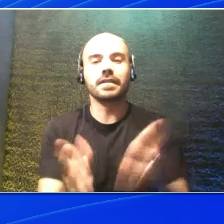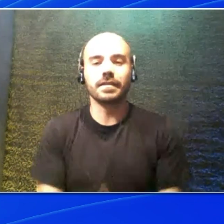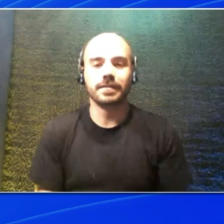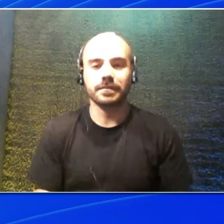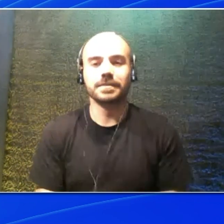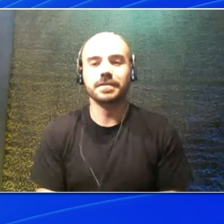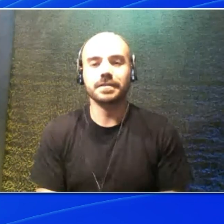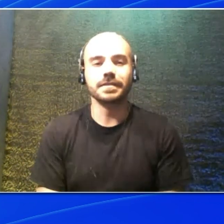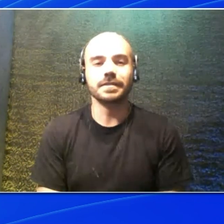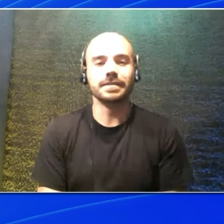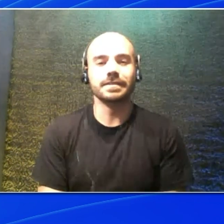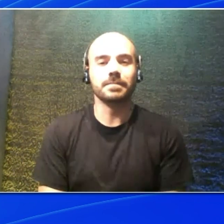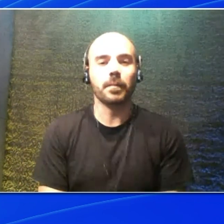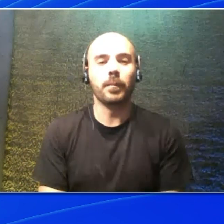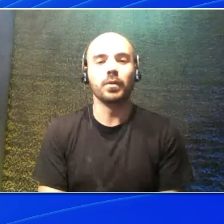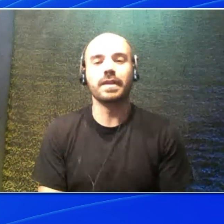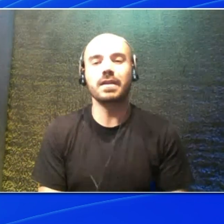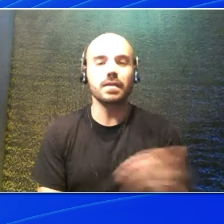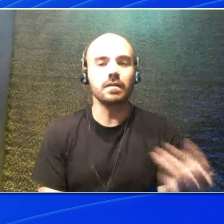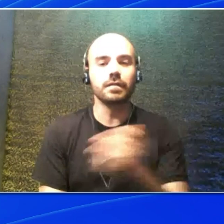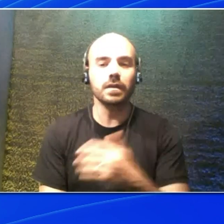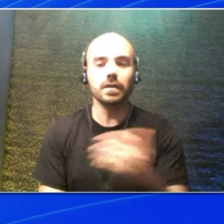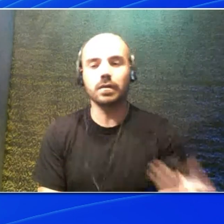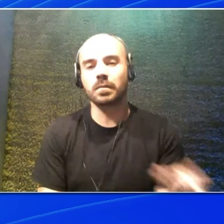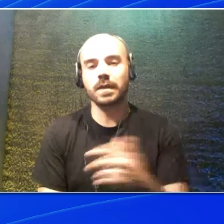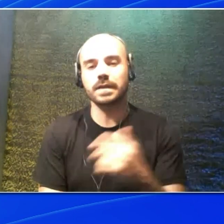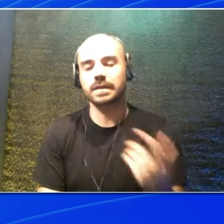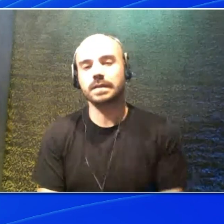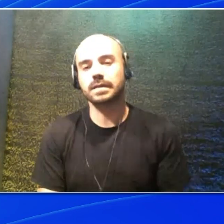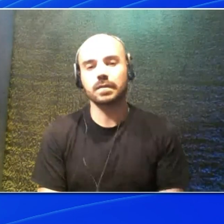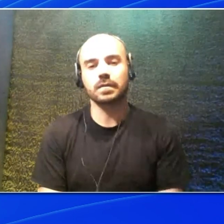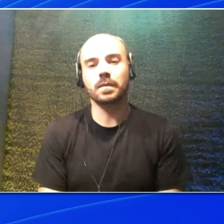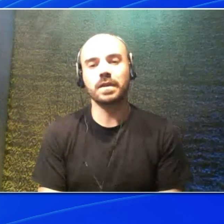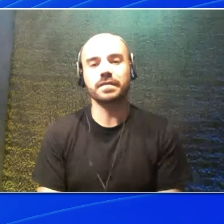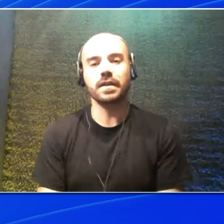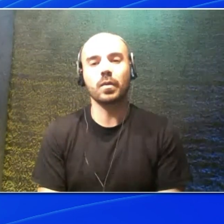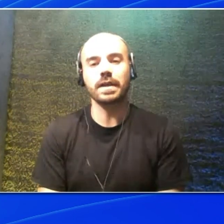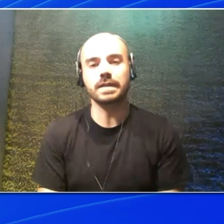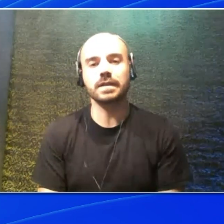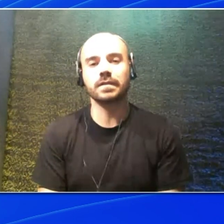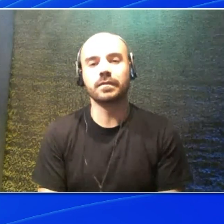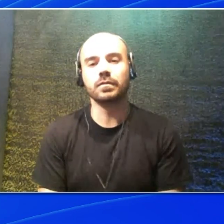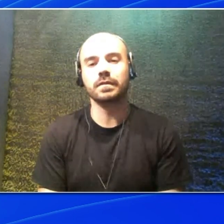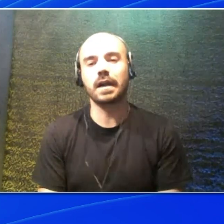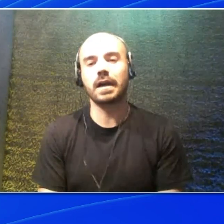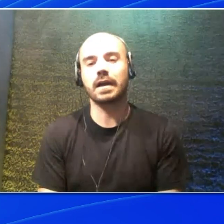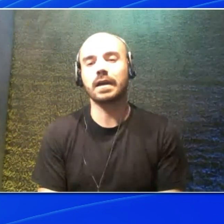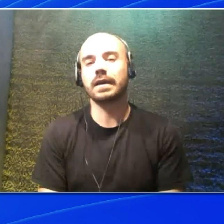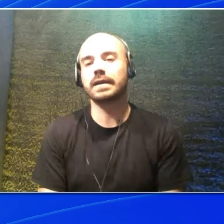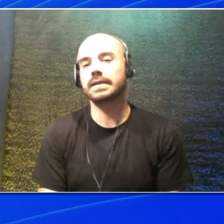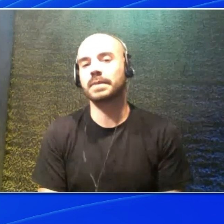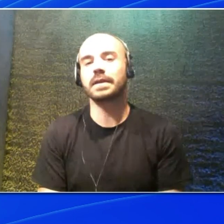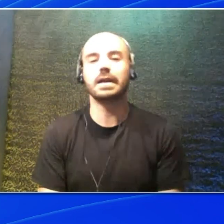né? De poder ir e vir com mais frequência, voltar a trabalhar.